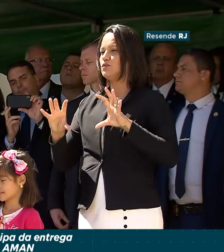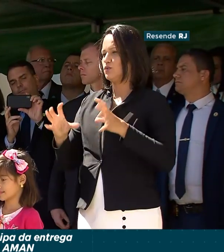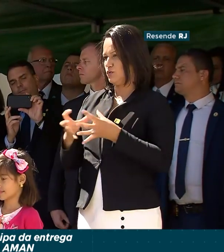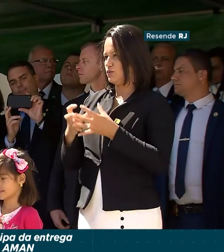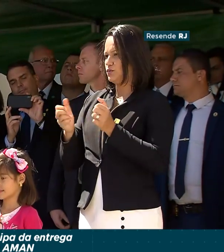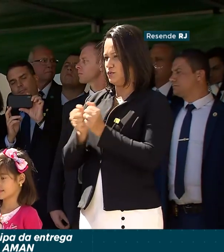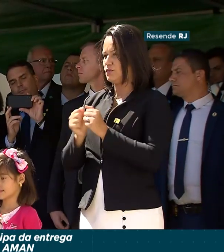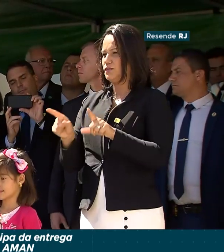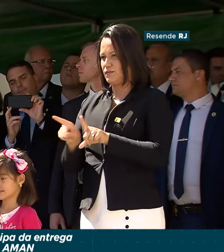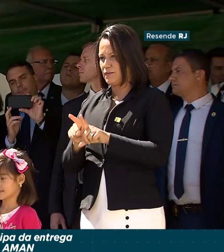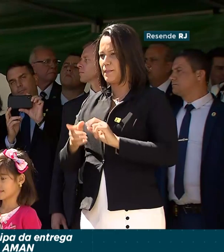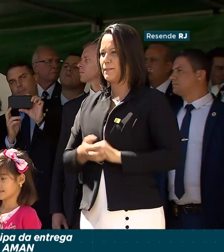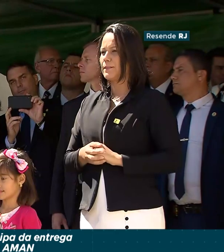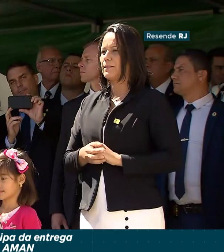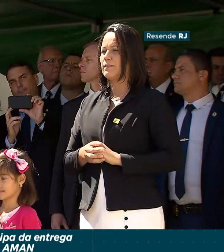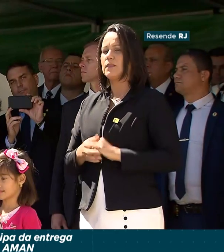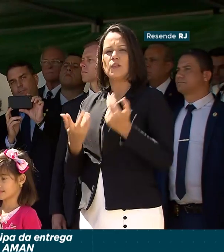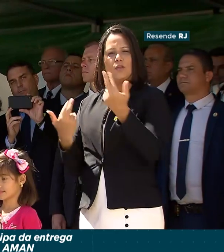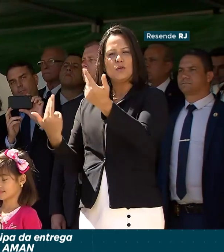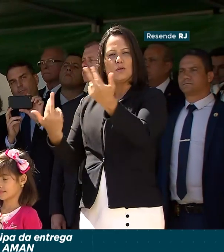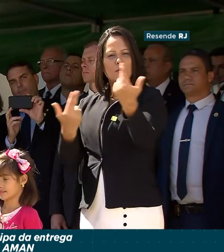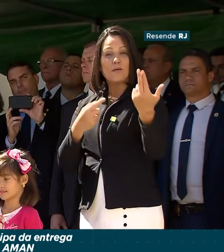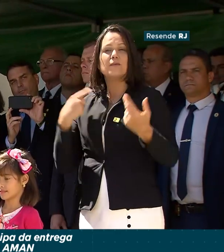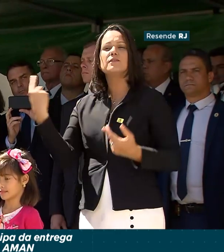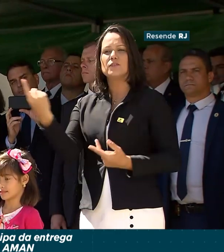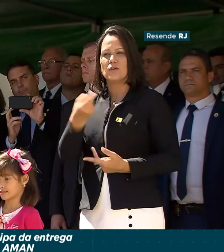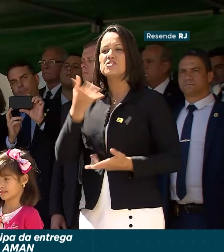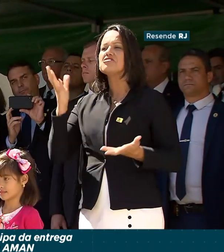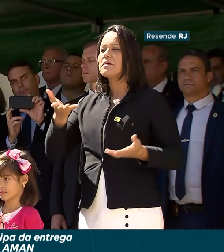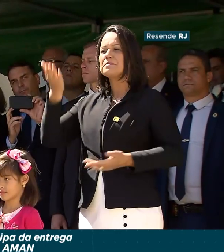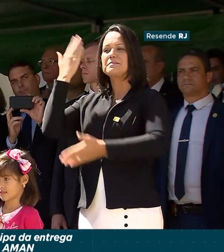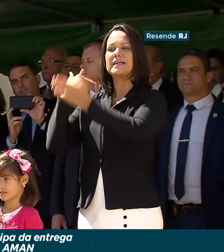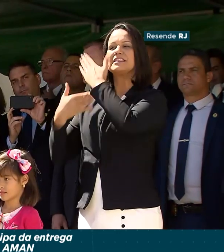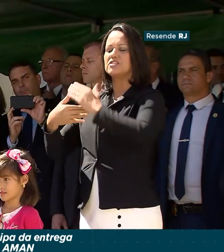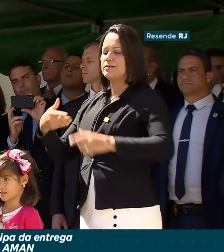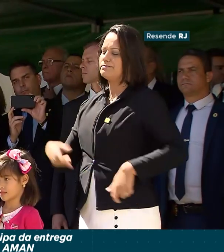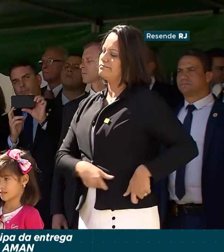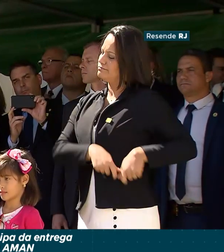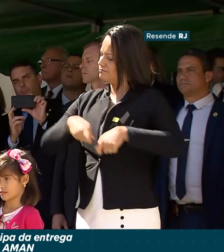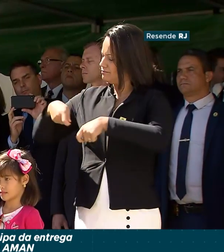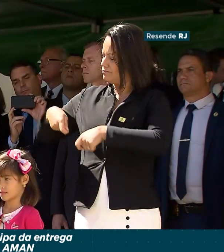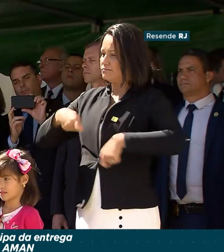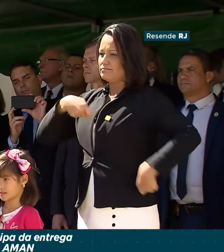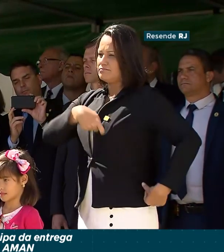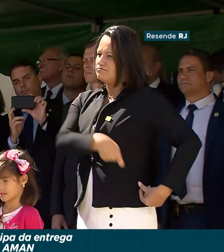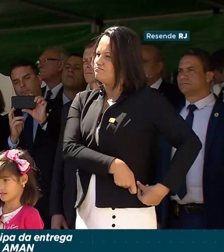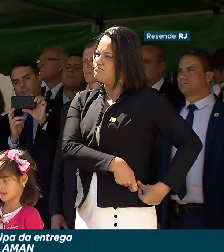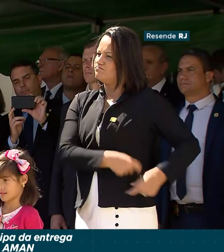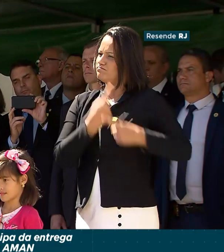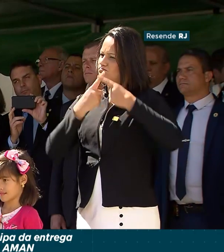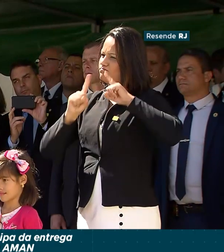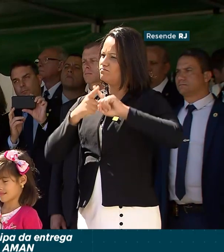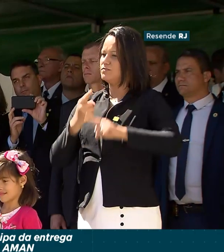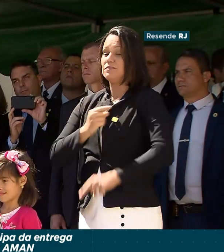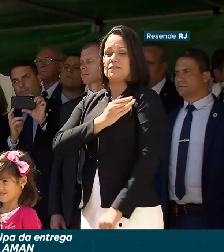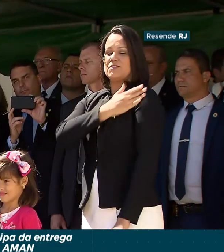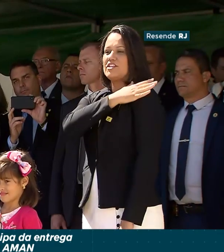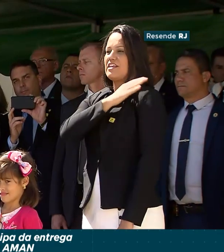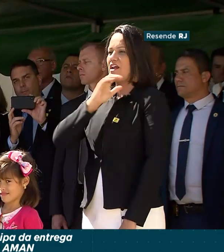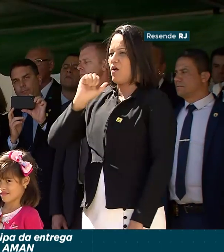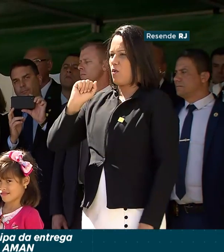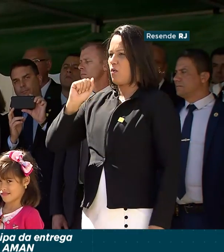também, como nós, receberam seus espadins no passado. O nosso general Augusto